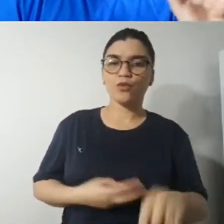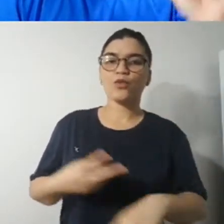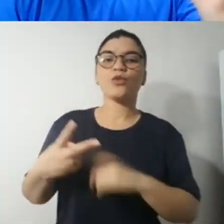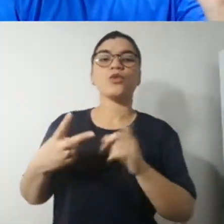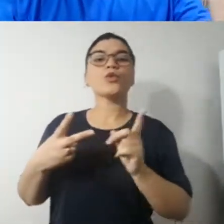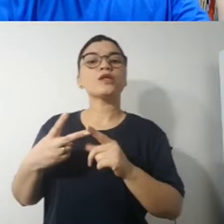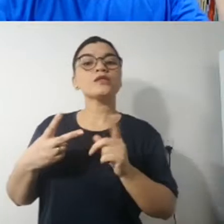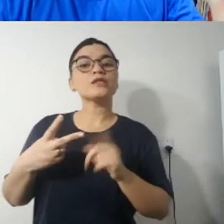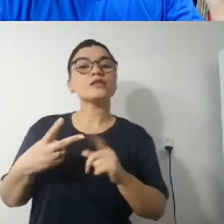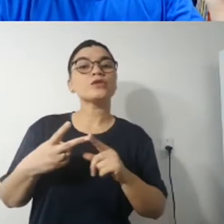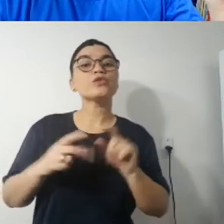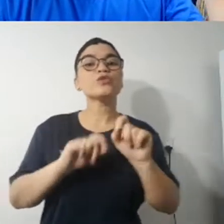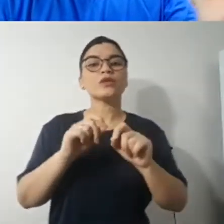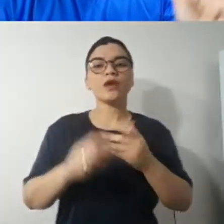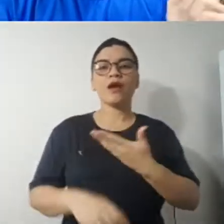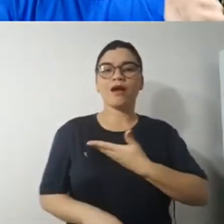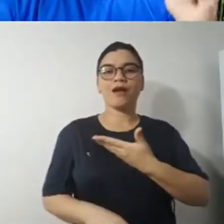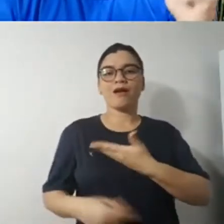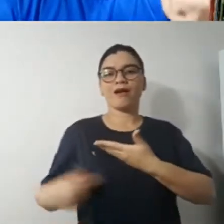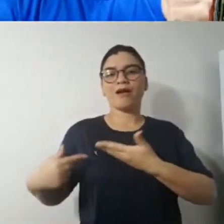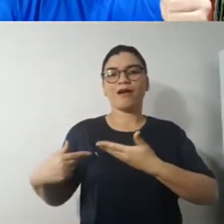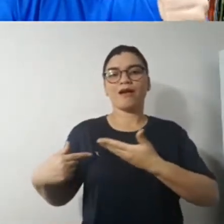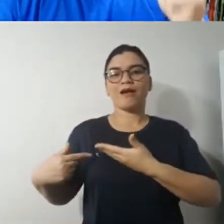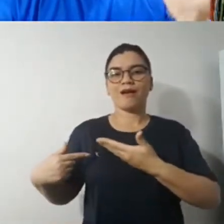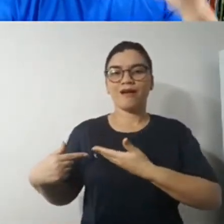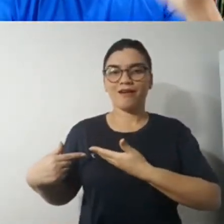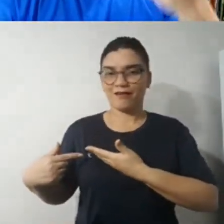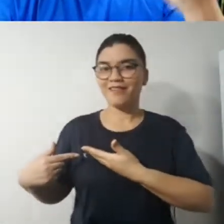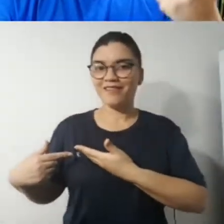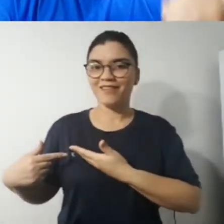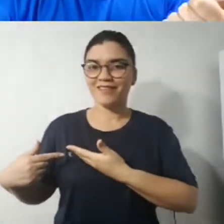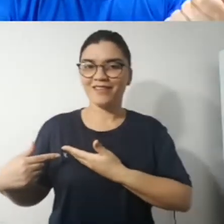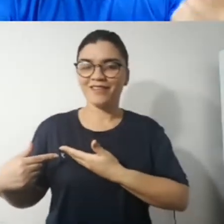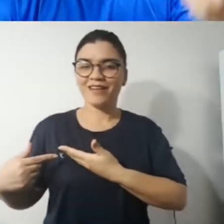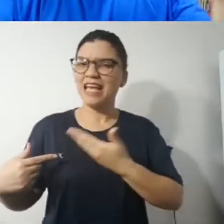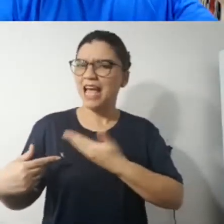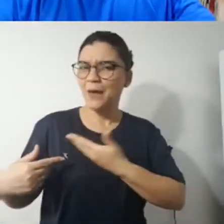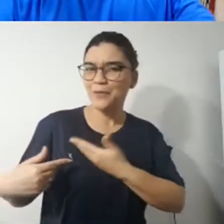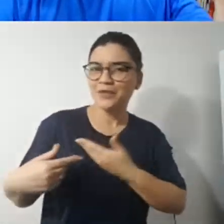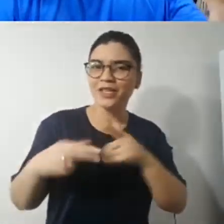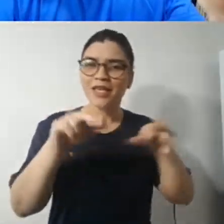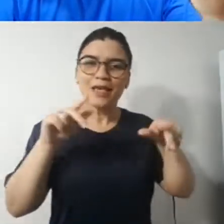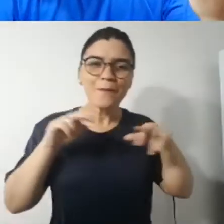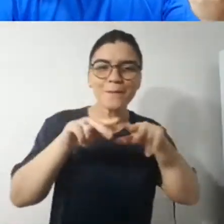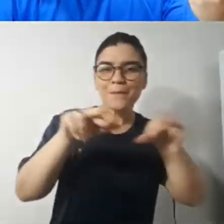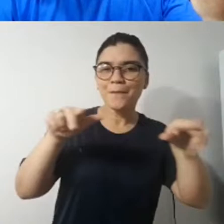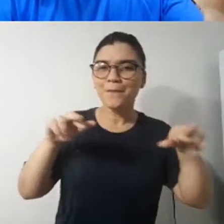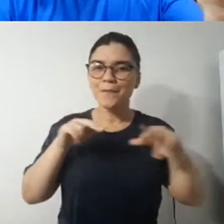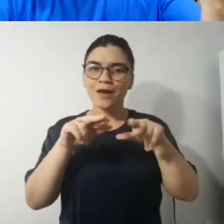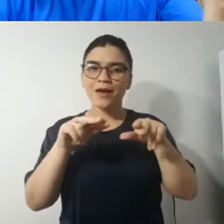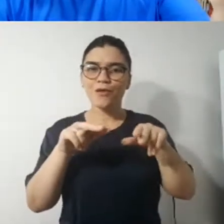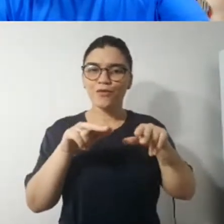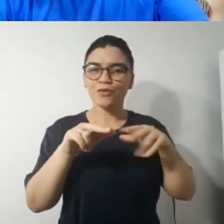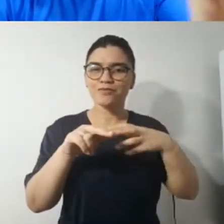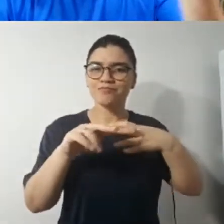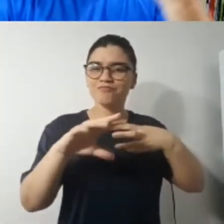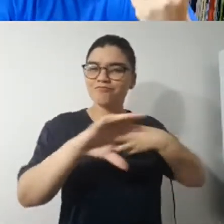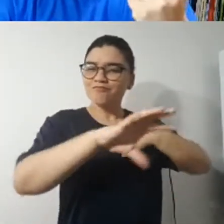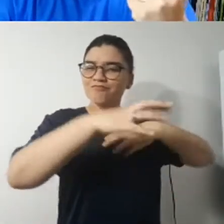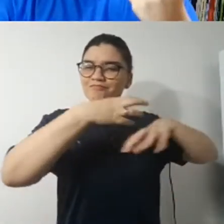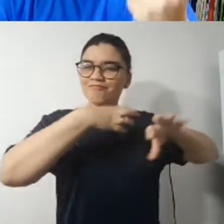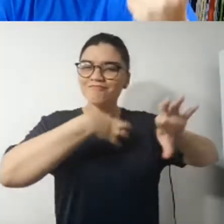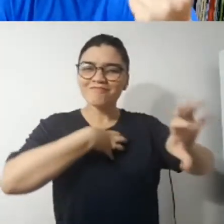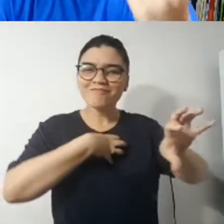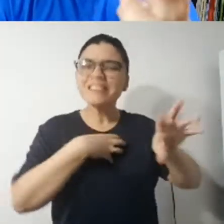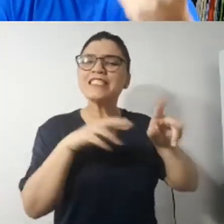fraternalmente amigos, ou desenvolver a irmandade, desenvolver o sentimento de que você é meu irmão e